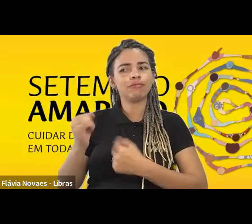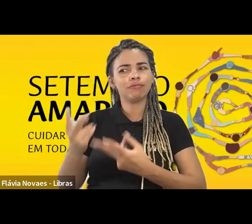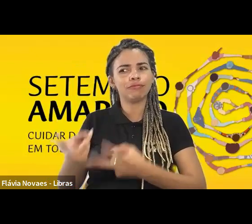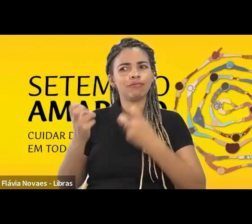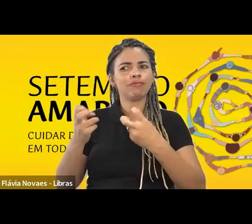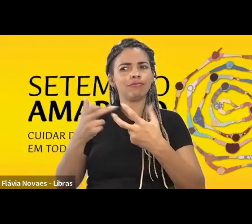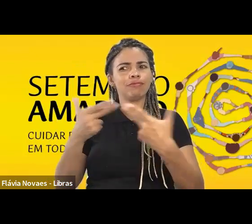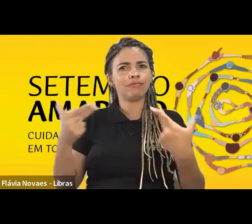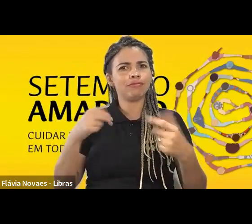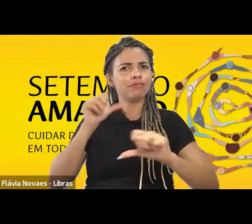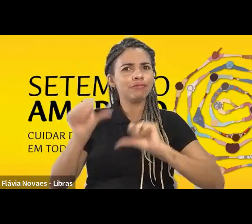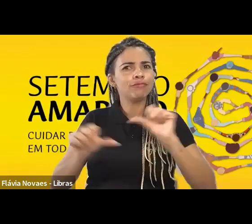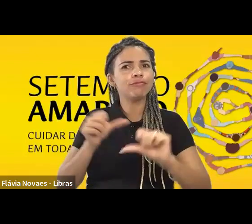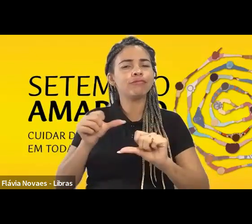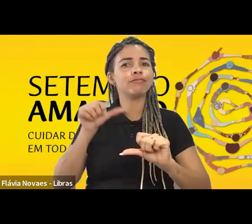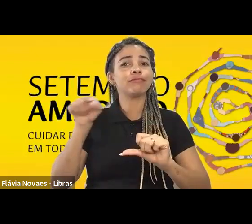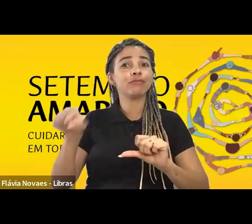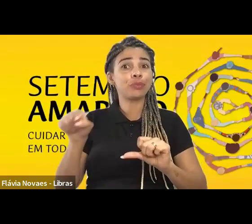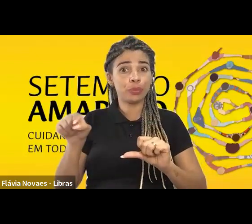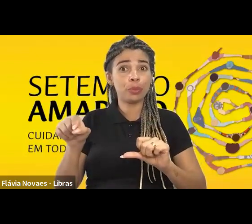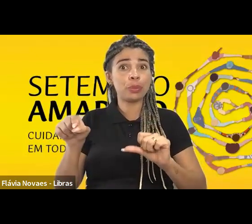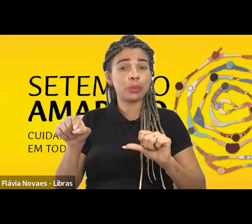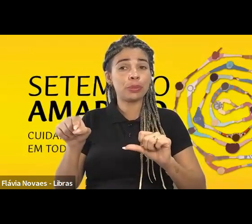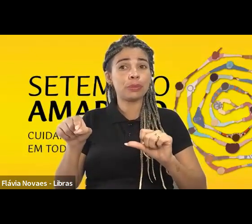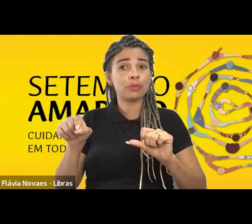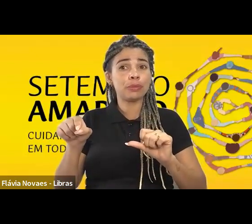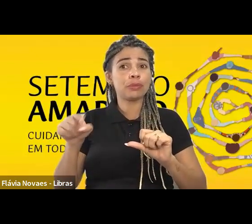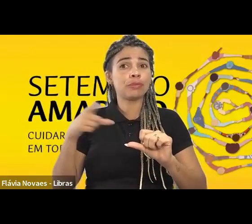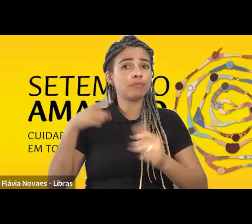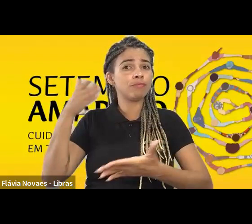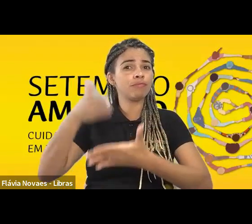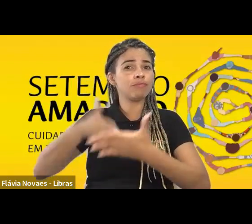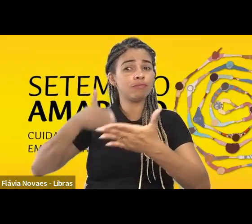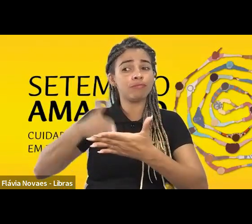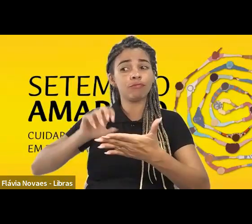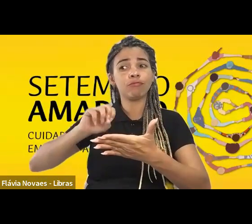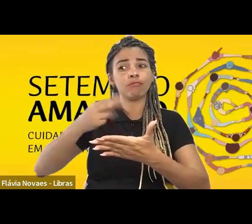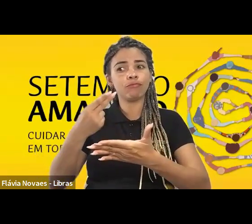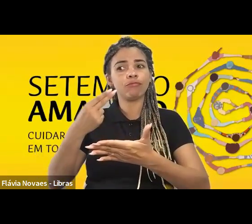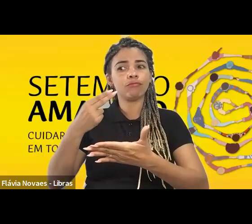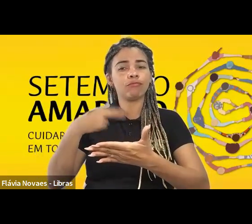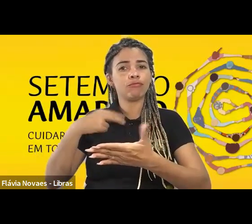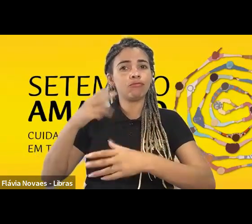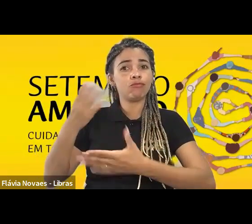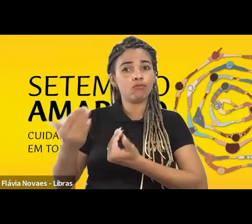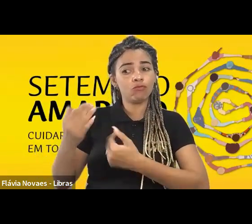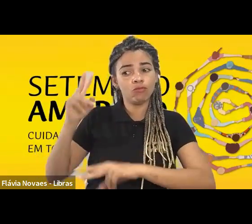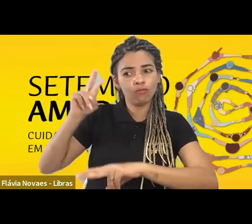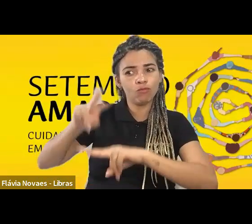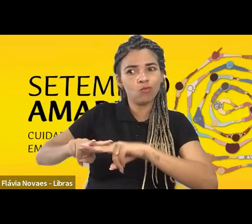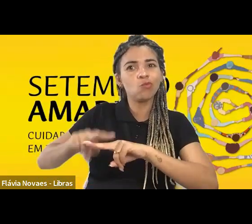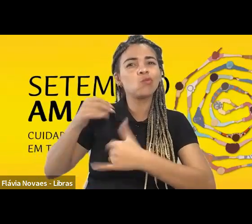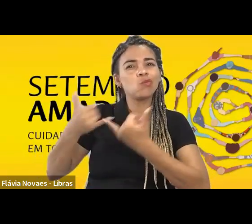coisa mudou, que alguma coisa está impedindo ou aprisionando o adolescente de fazer aquilo